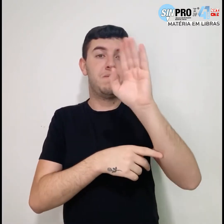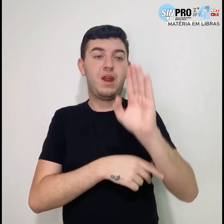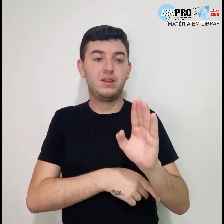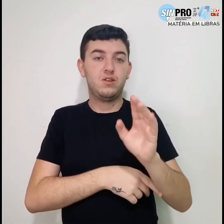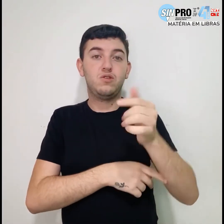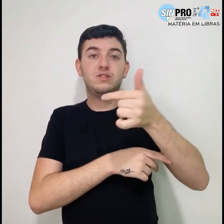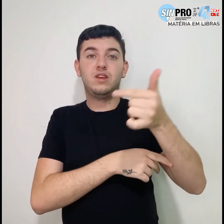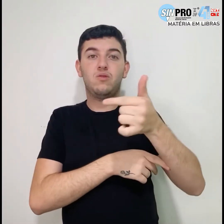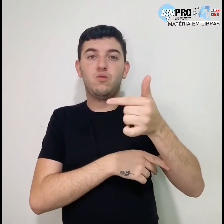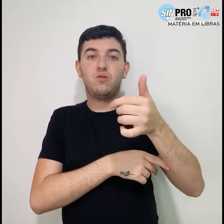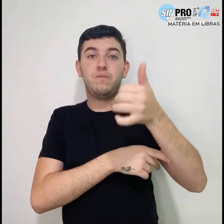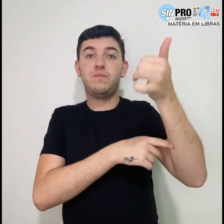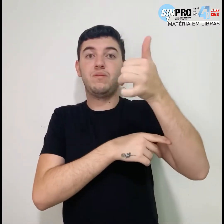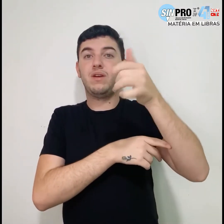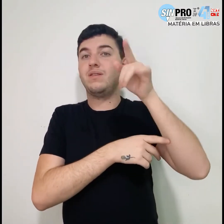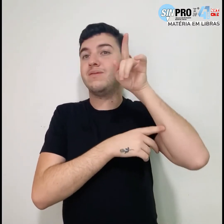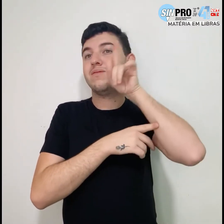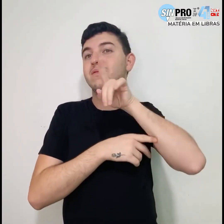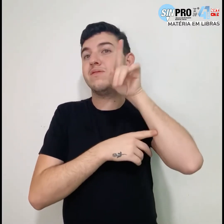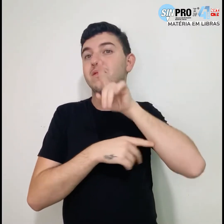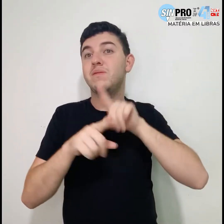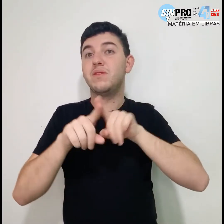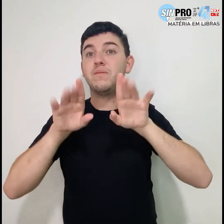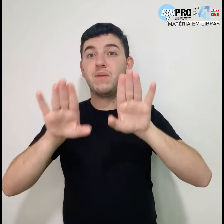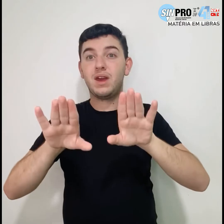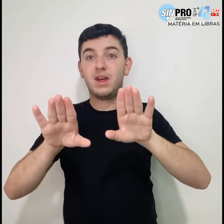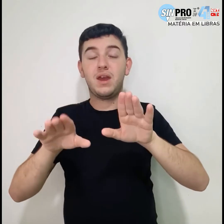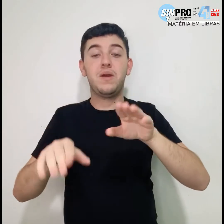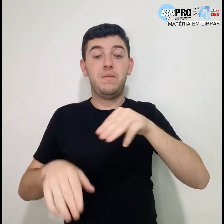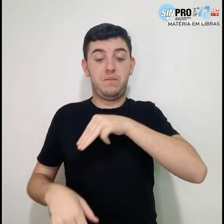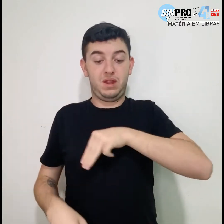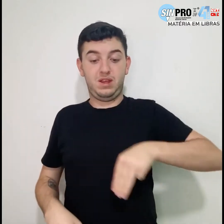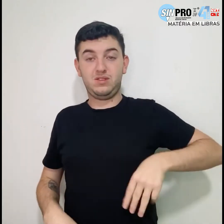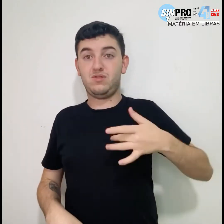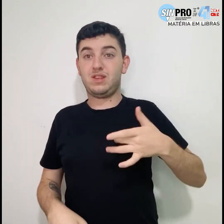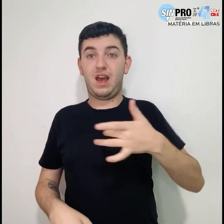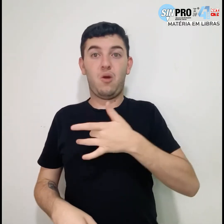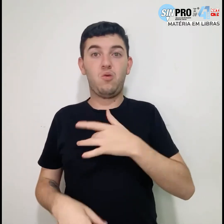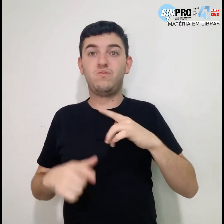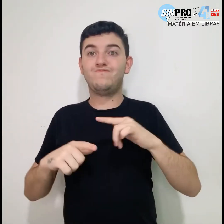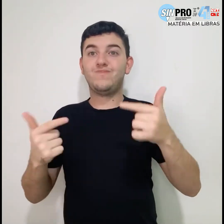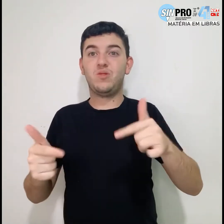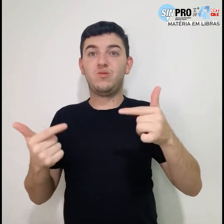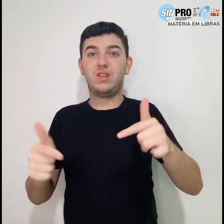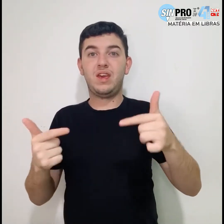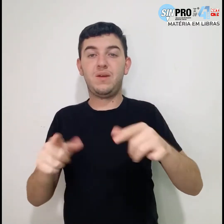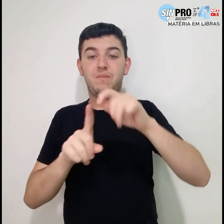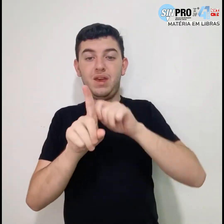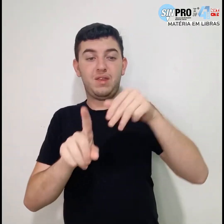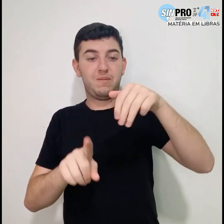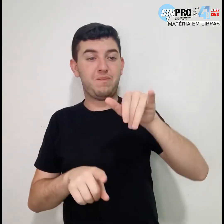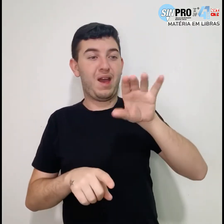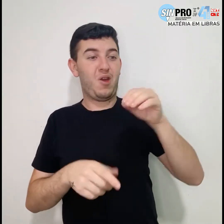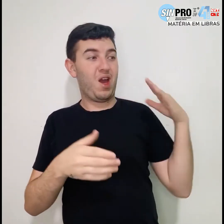Além disso, está sem ministro da Saúde desde maio e desde o início da pandemia, sem